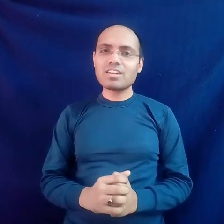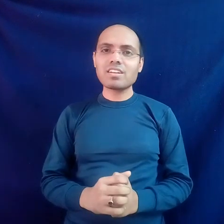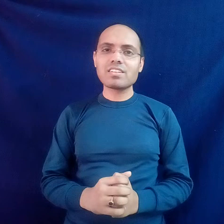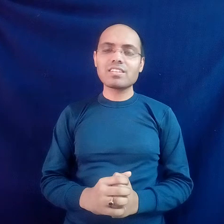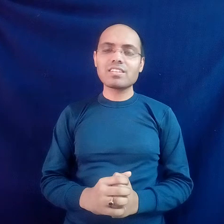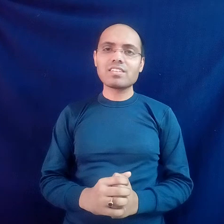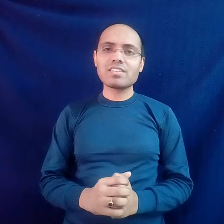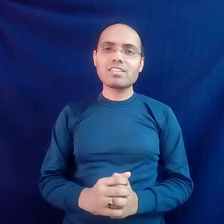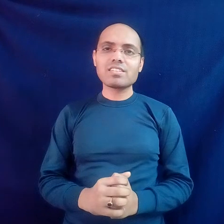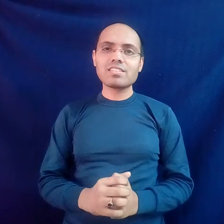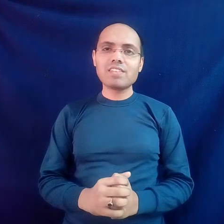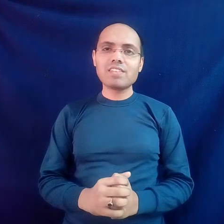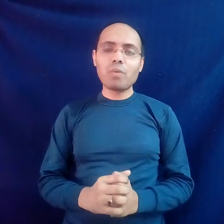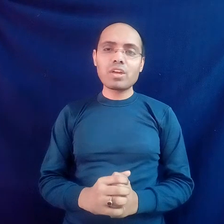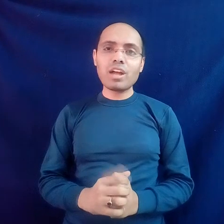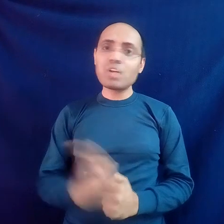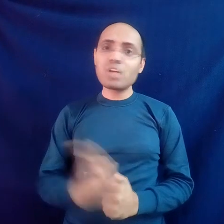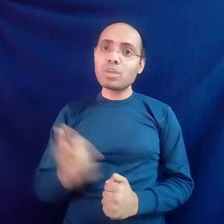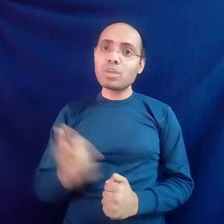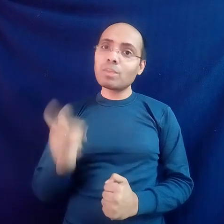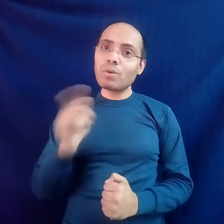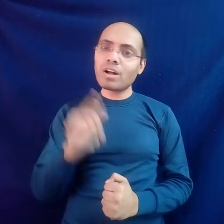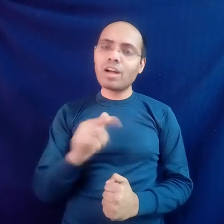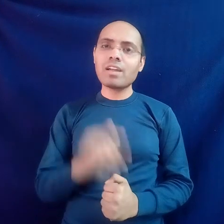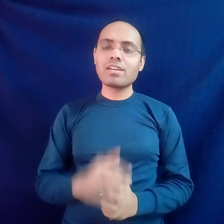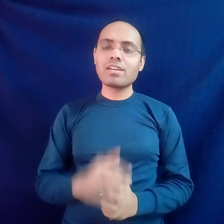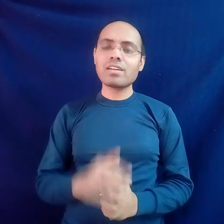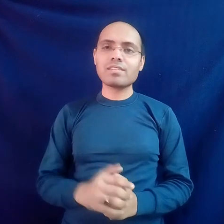हाँ, अब वो किया है तो इस समय वो कहाँ है,